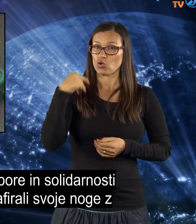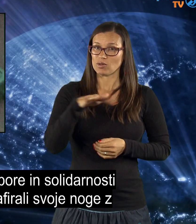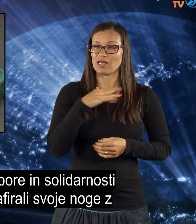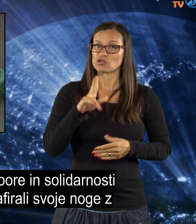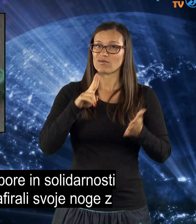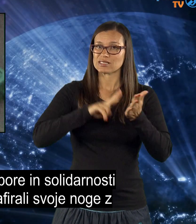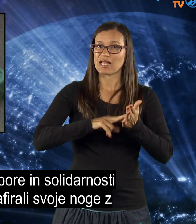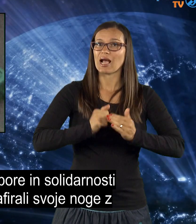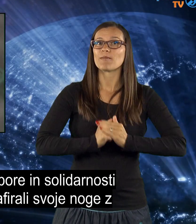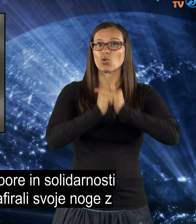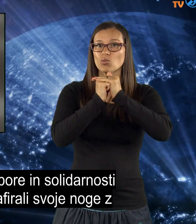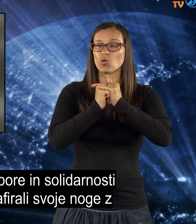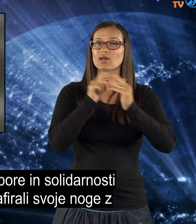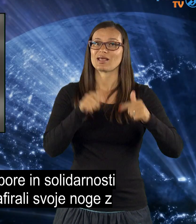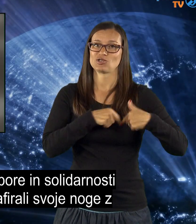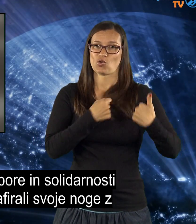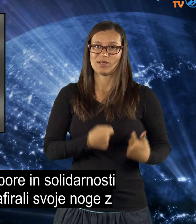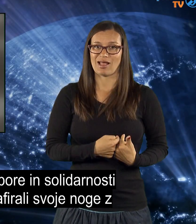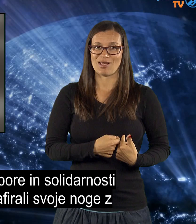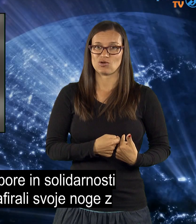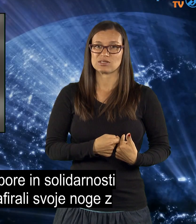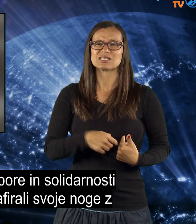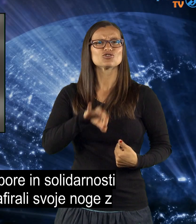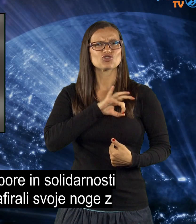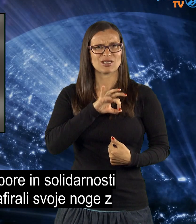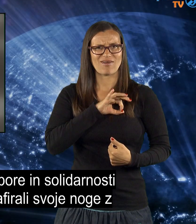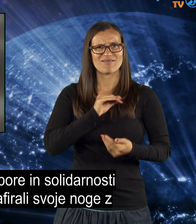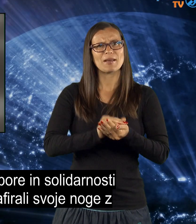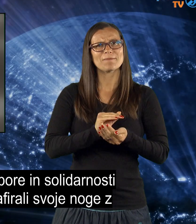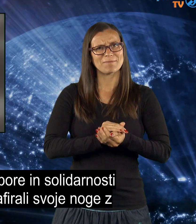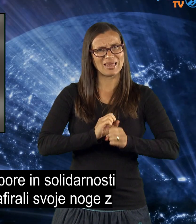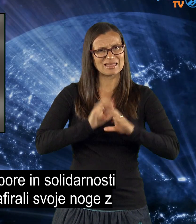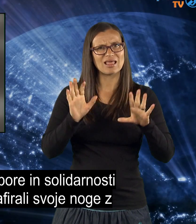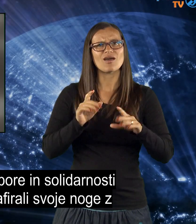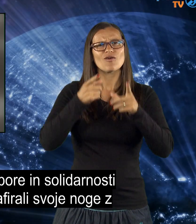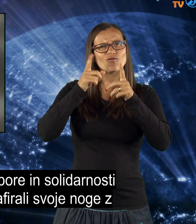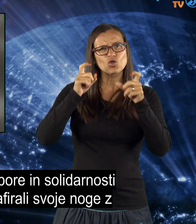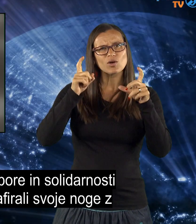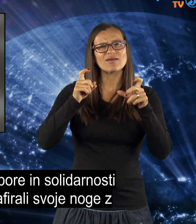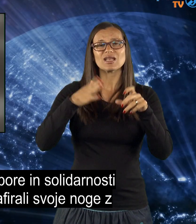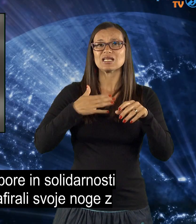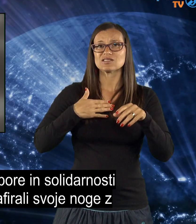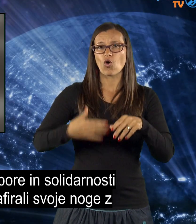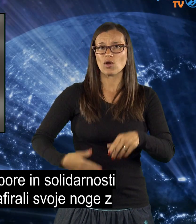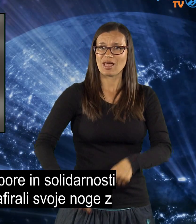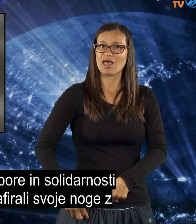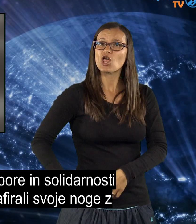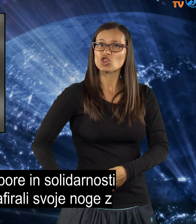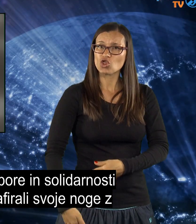Ljudje so v znak podpore in solidarnosti z žrtvami min fotografirali svoje noge z zavihanimi hlačnicami